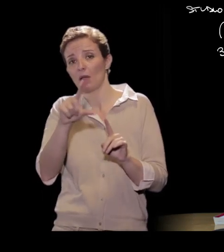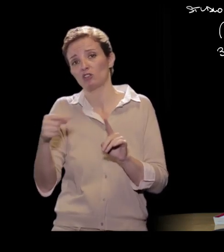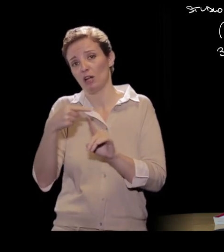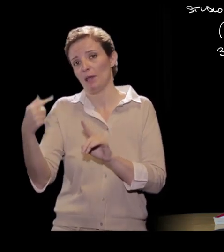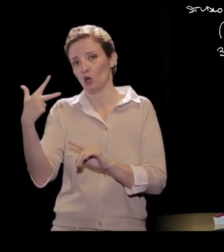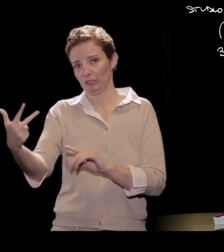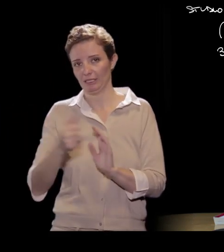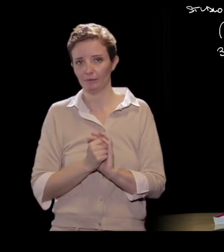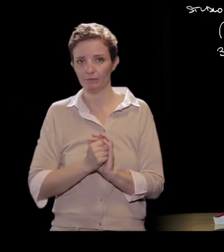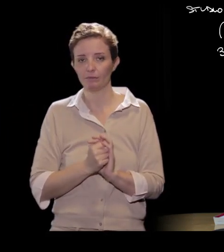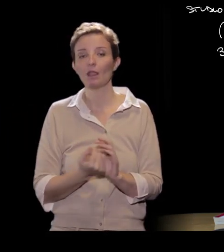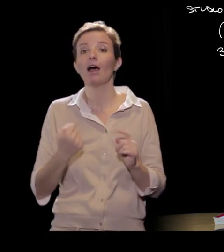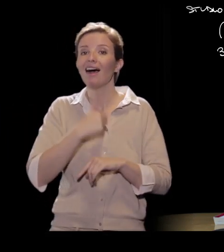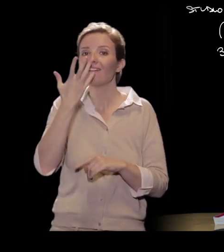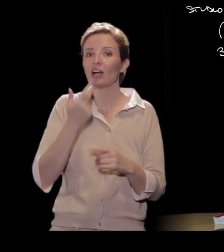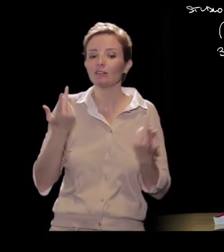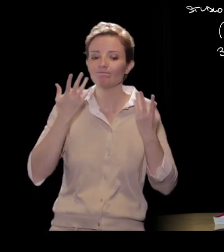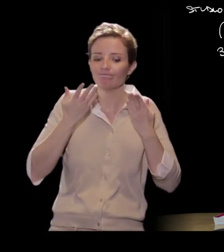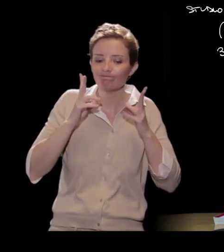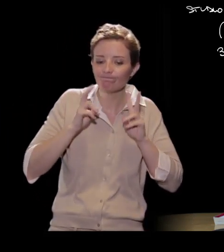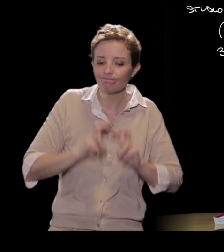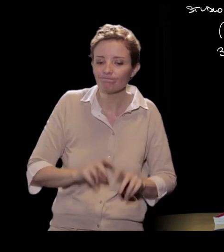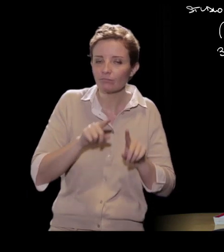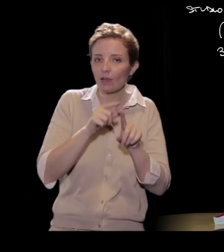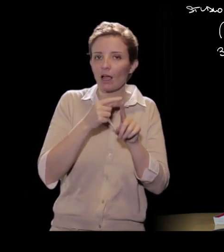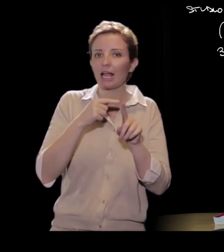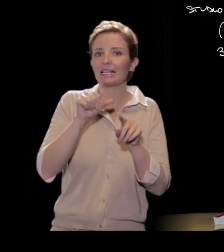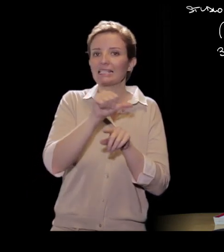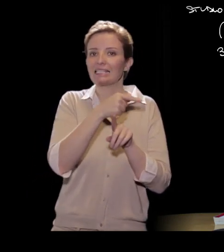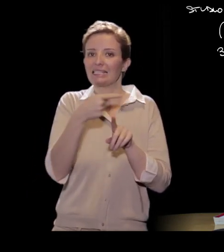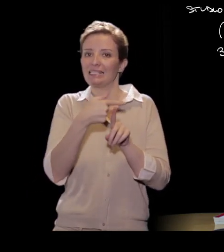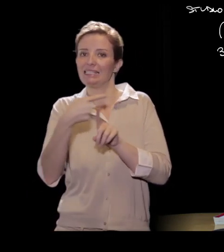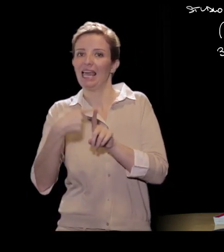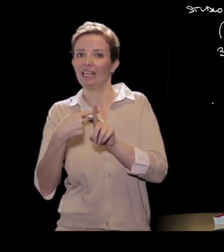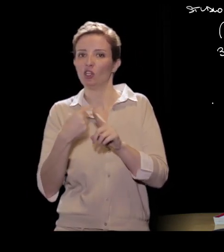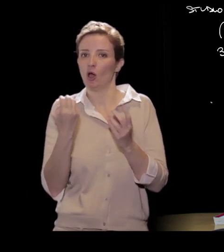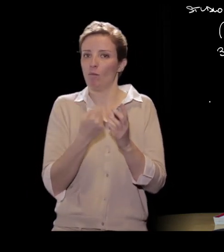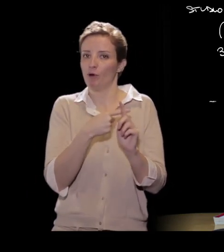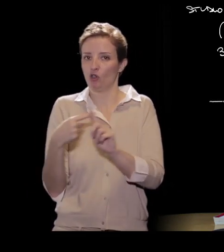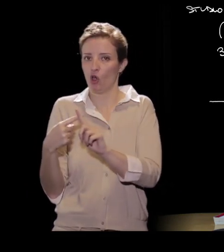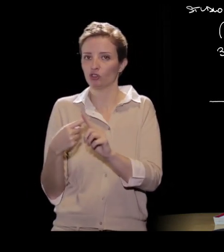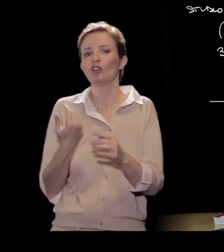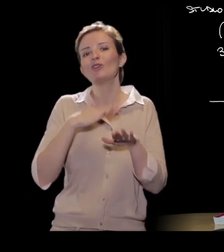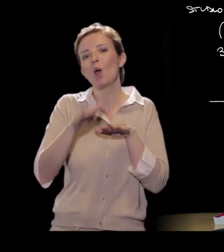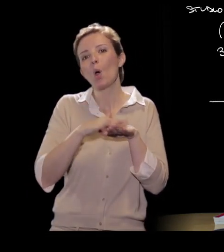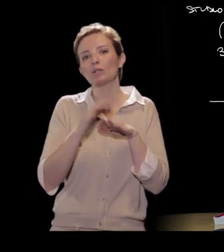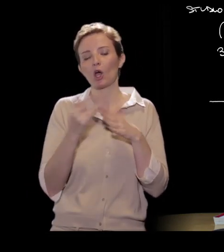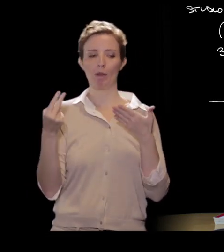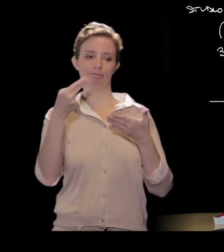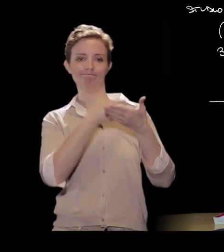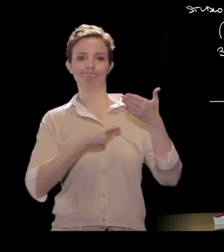per studiare il segno del prodotto al variare ovviamente delle incognite icsi utilizza un uno schema diciamo